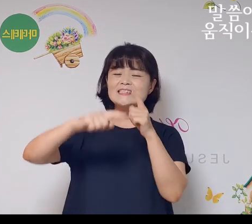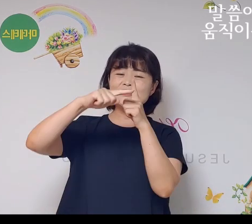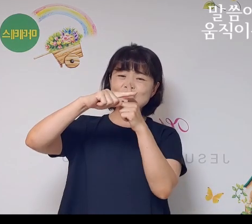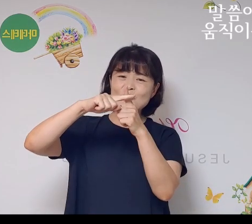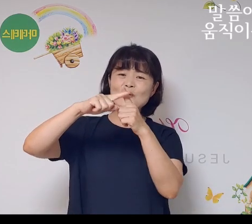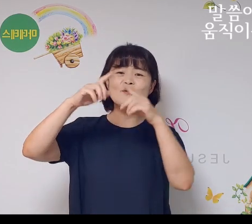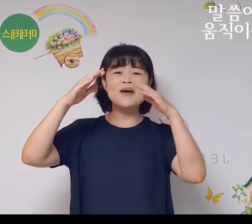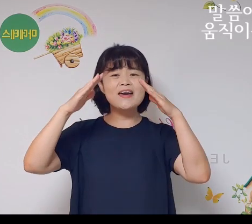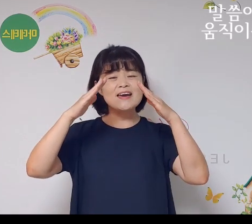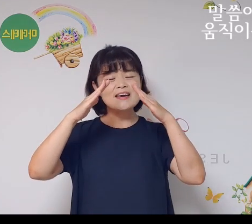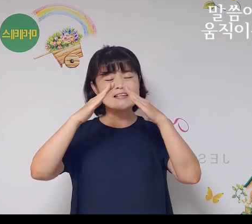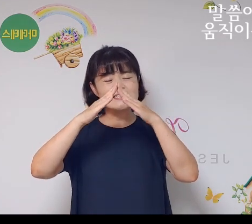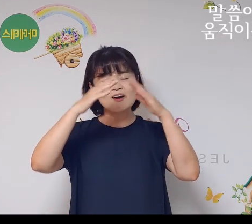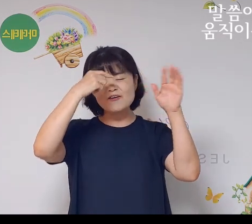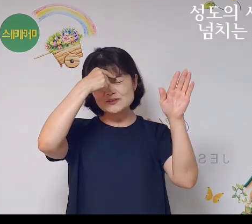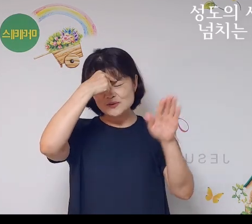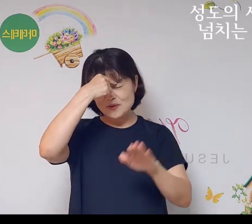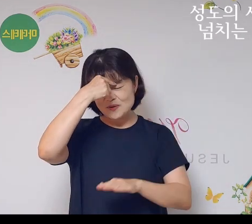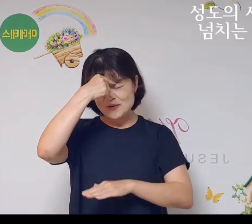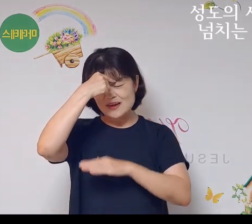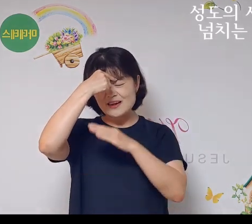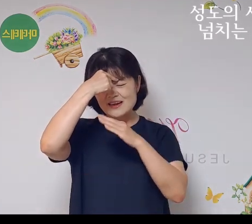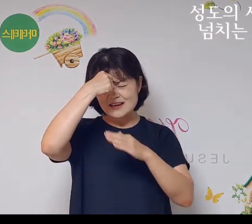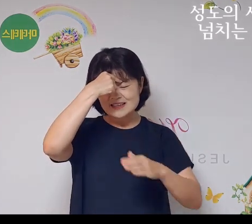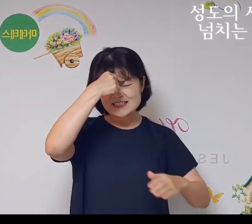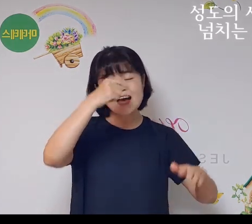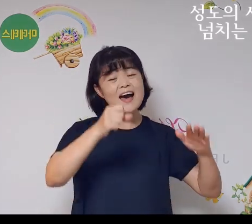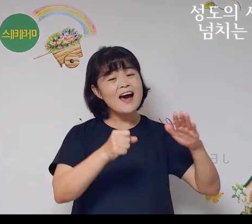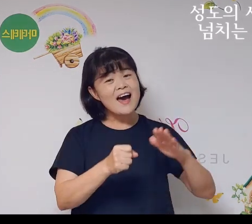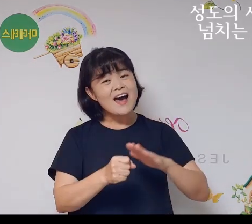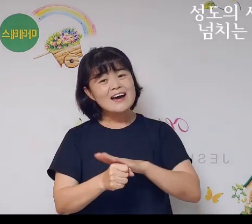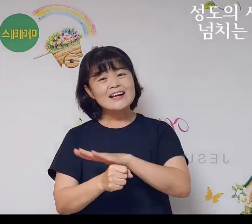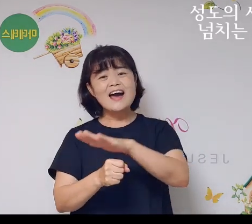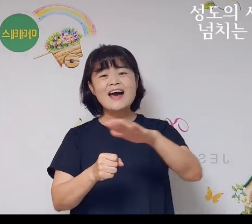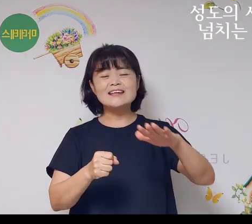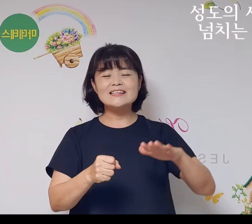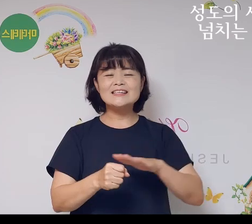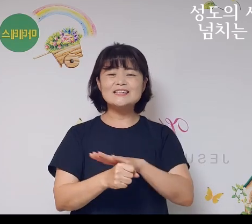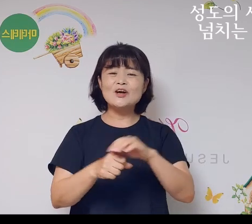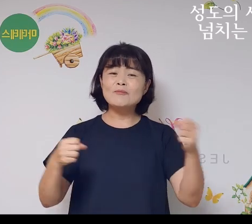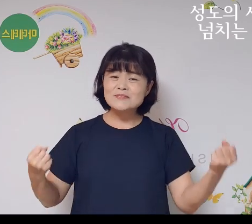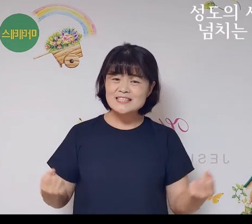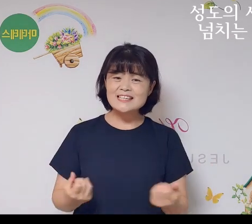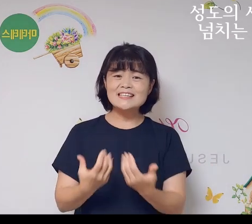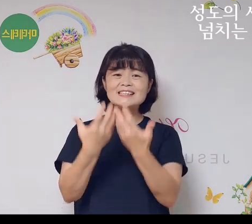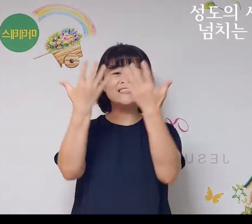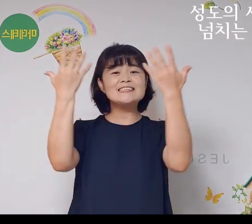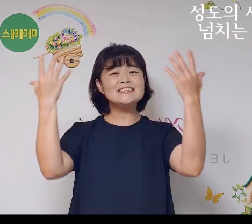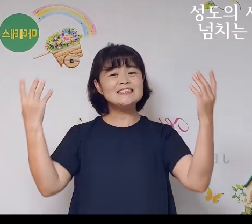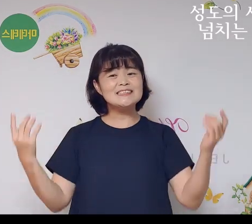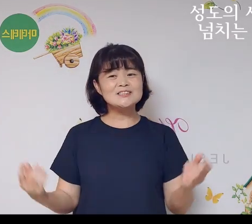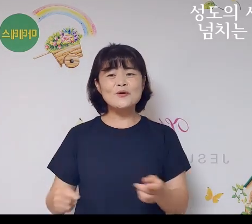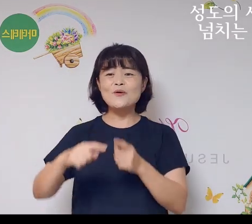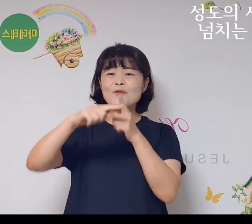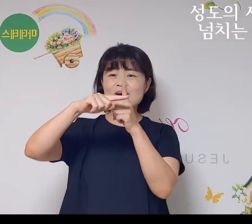움직이는 교회, 성도의 사랑이 넘치는